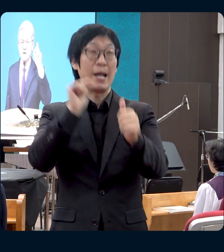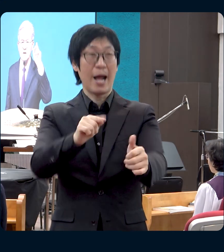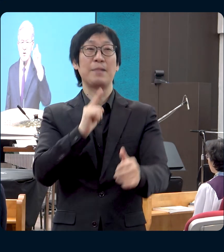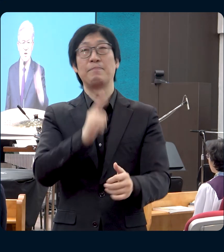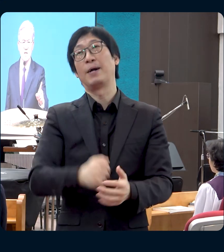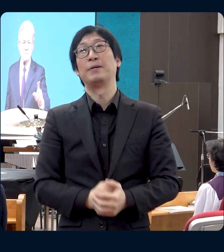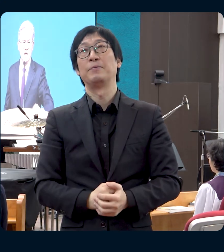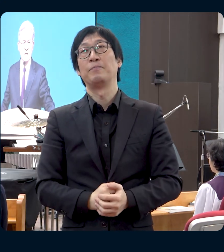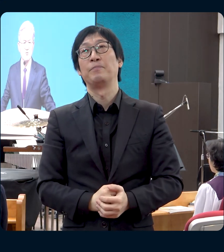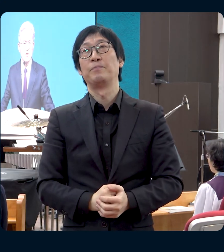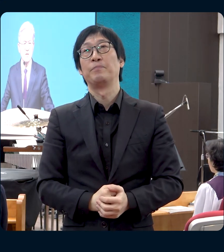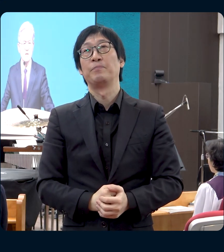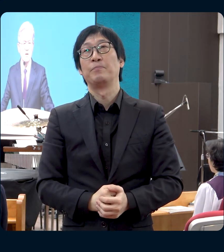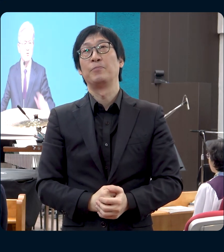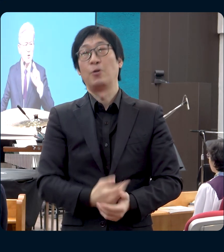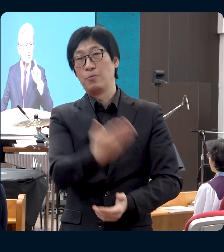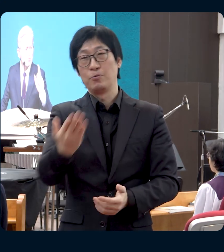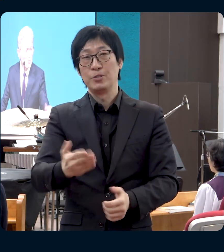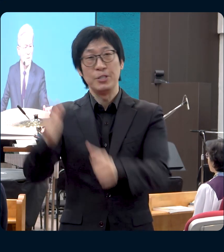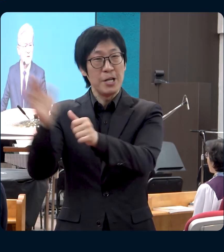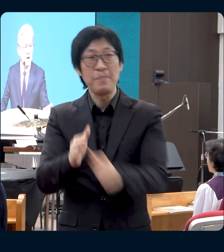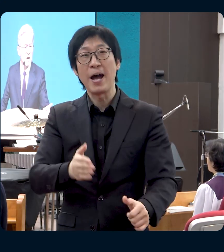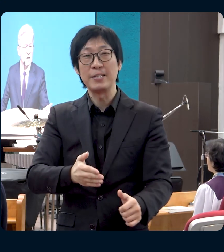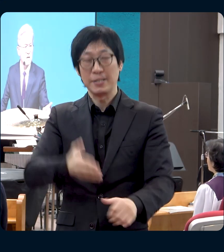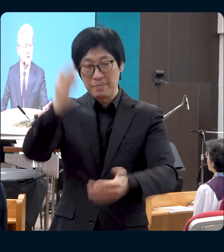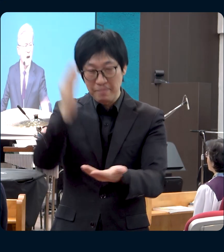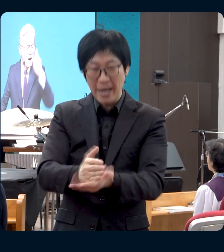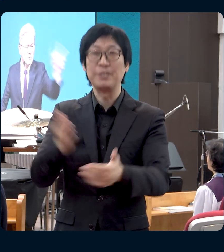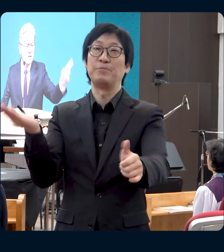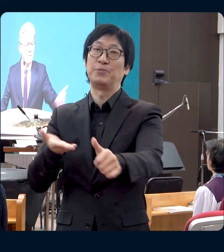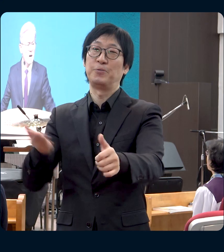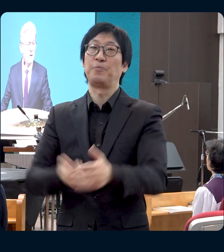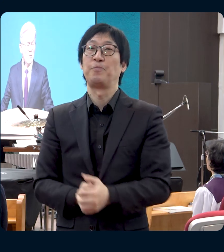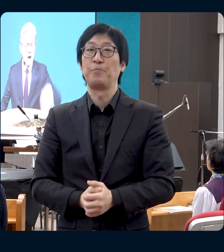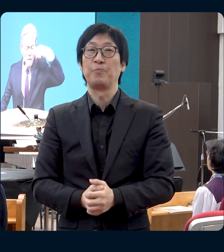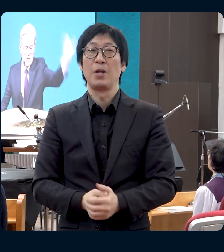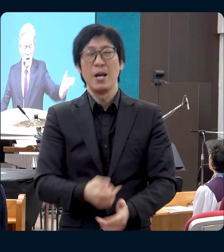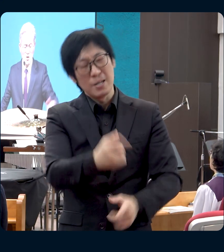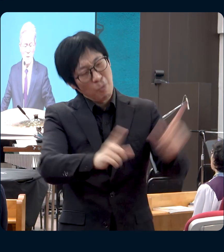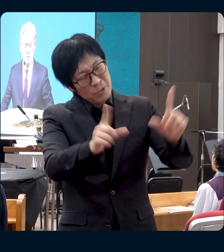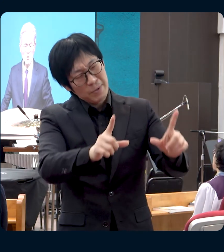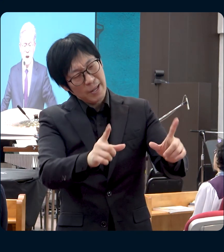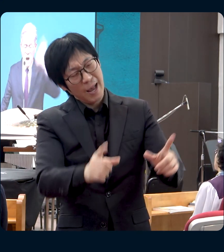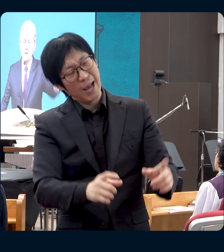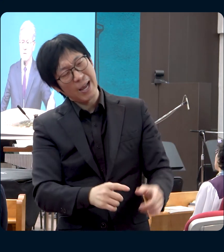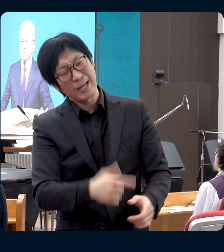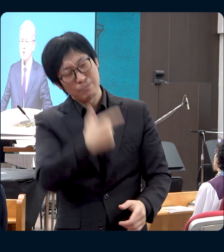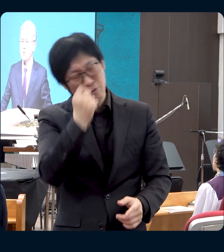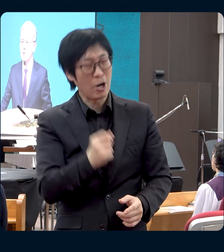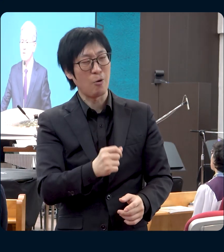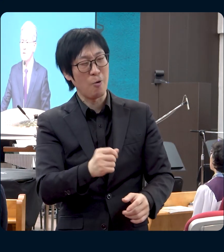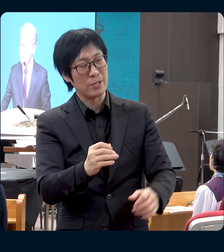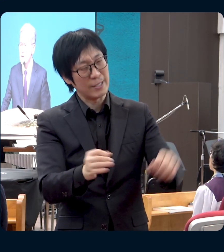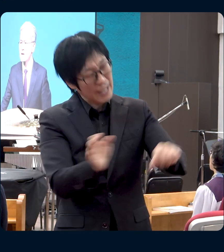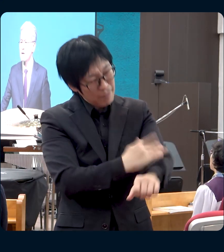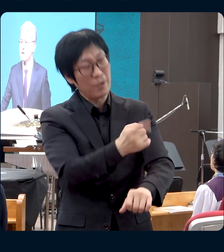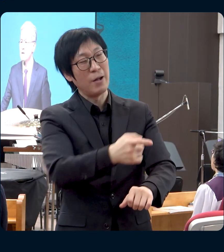여러분, 여기에 실패하지 않을 수 있기를 주의 이름으로 축원합니다. 아무리 실망하고 아무리 상처받고 아무리